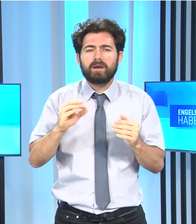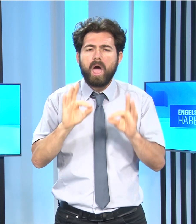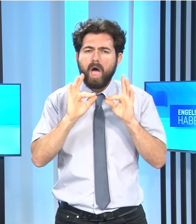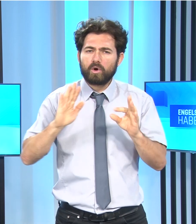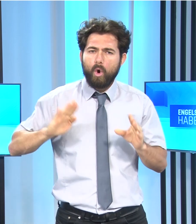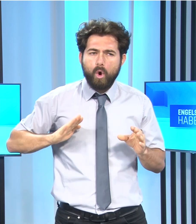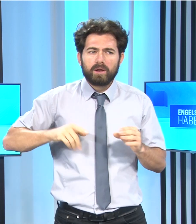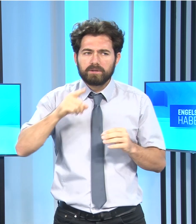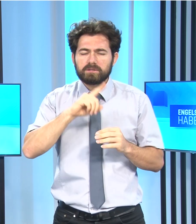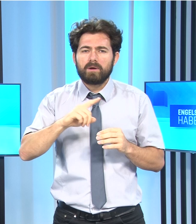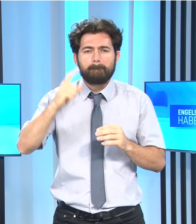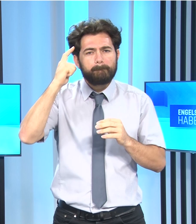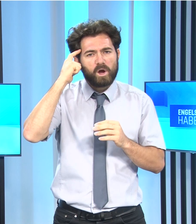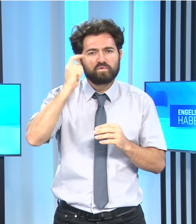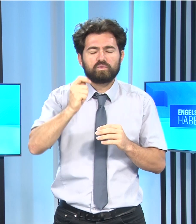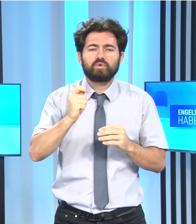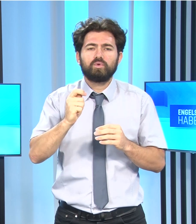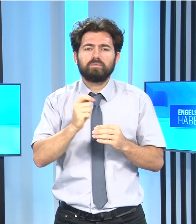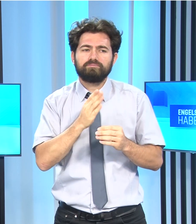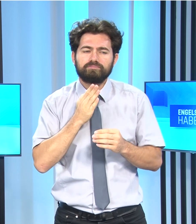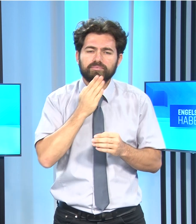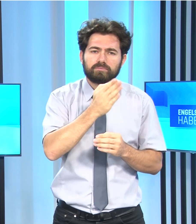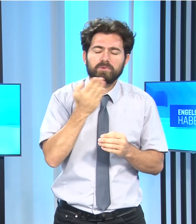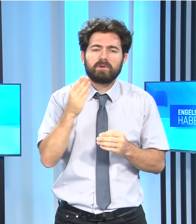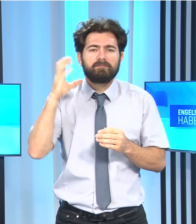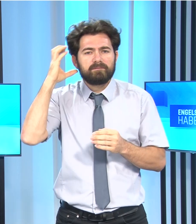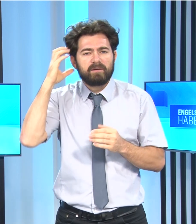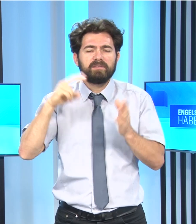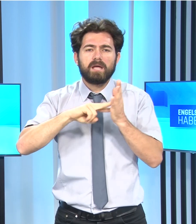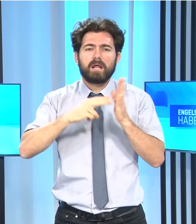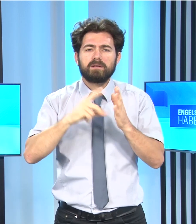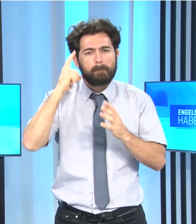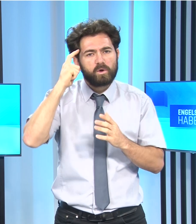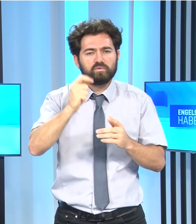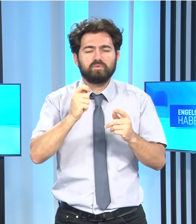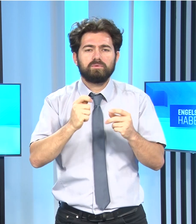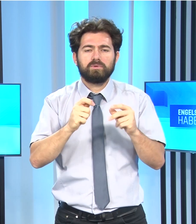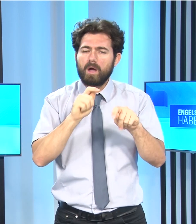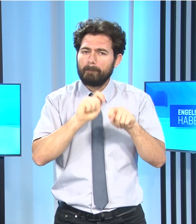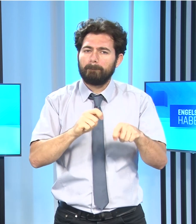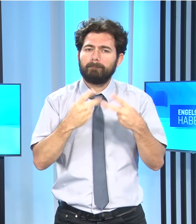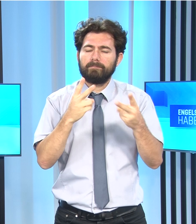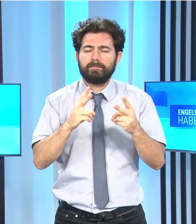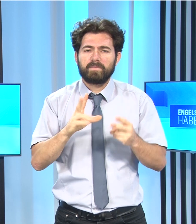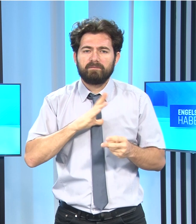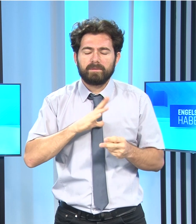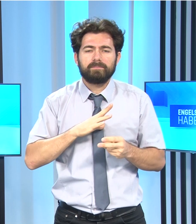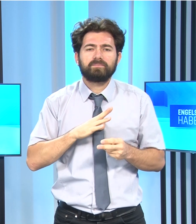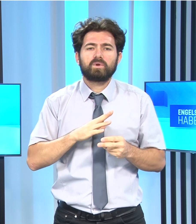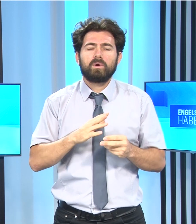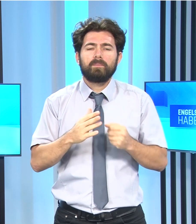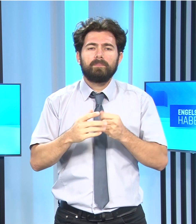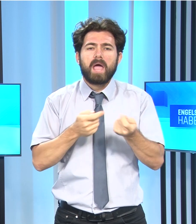müracaatını doğrudan Kıbrıs Vakıflar İdaresi'ne yapacak. Bursu almaya hak kazanan 3